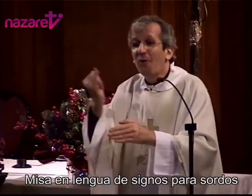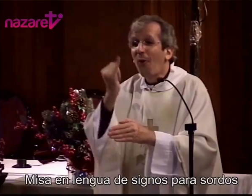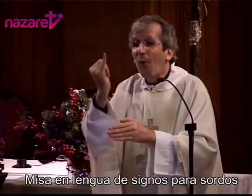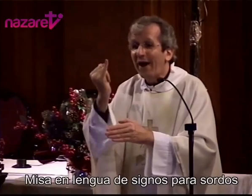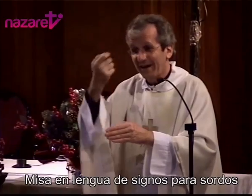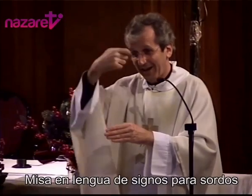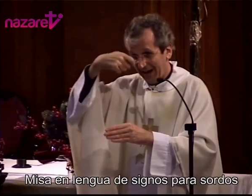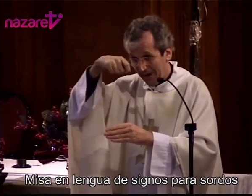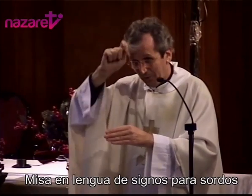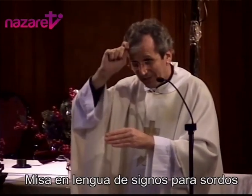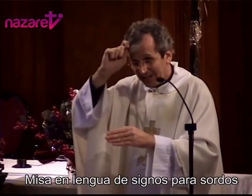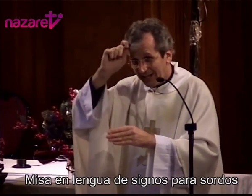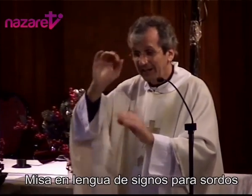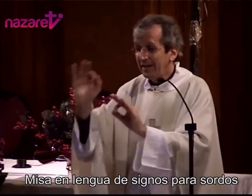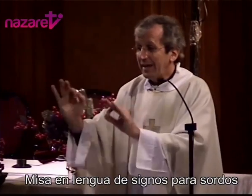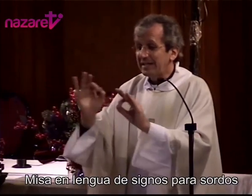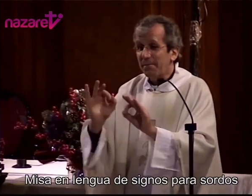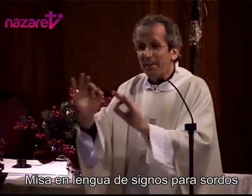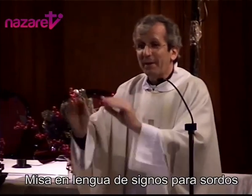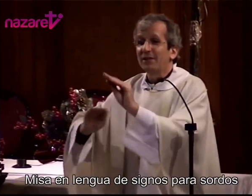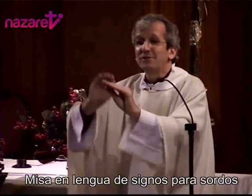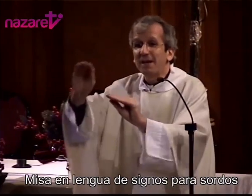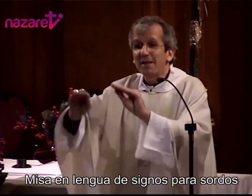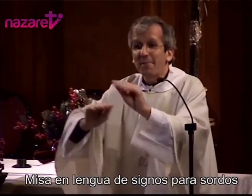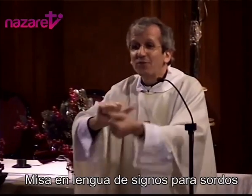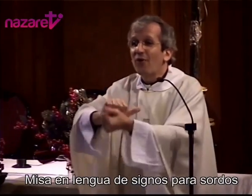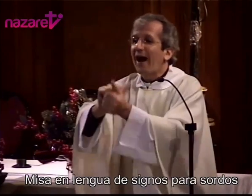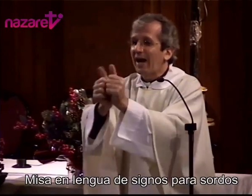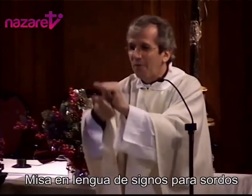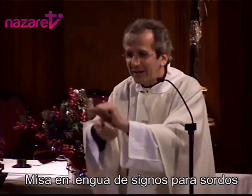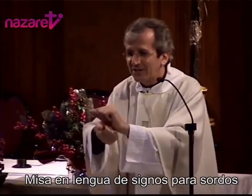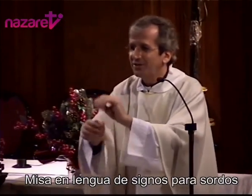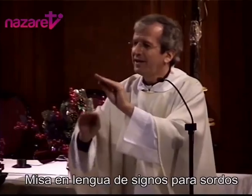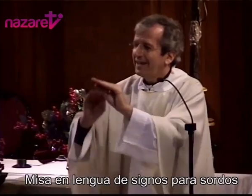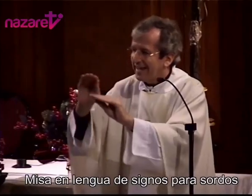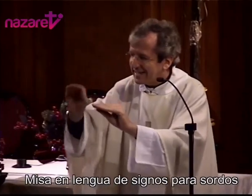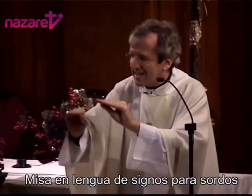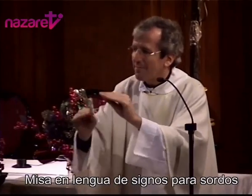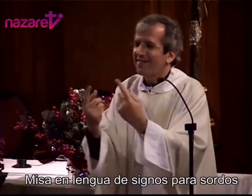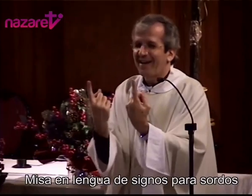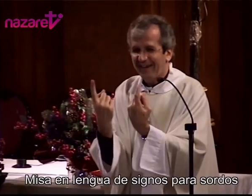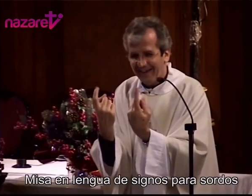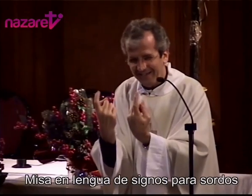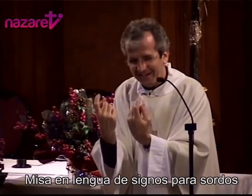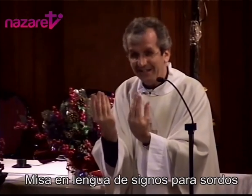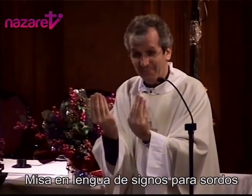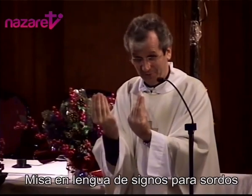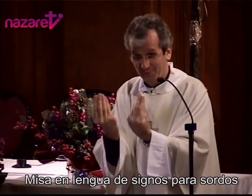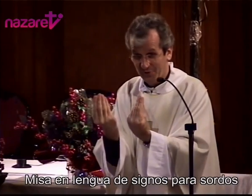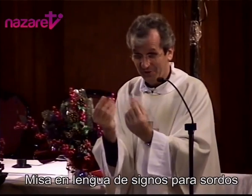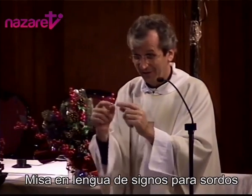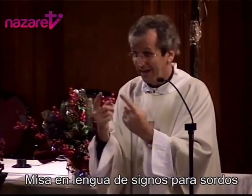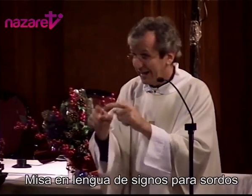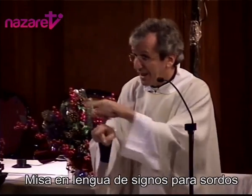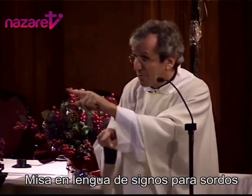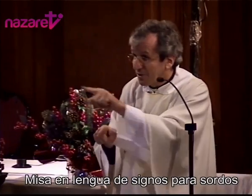camino Juan el Bautista, estaba preparando, estaba llamando a la conversión, esa llamada que necesitamos